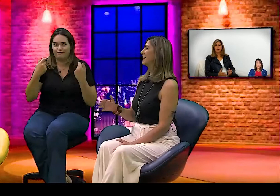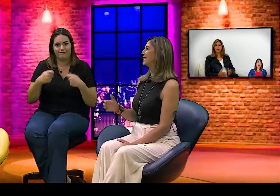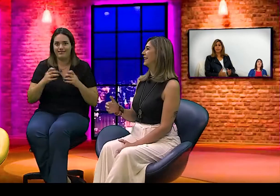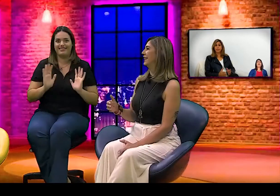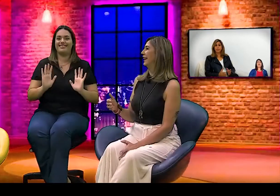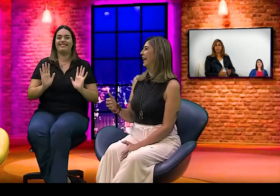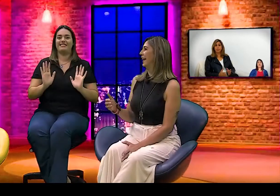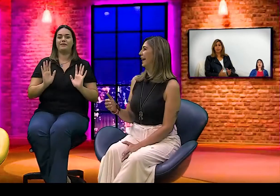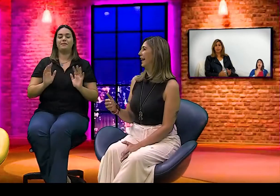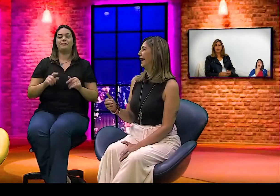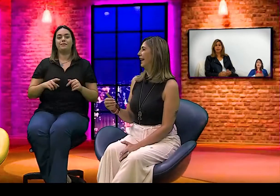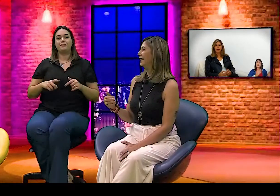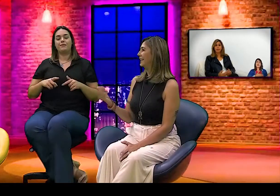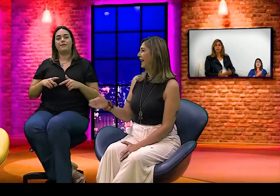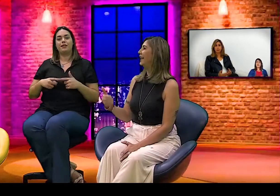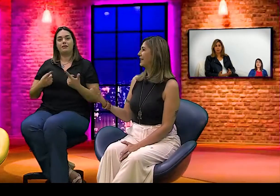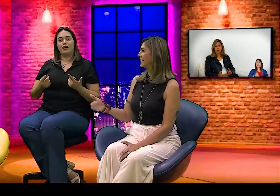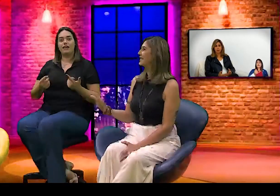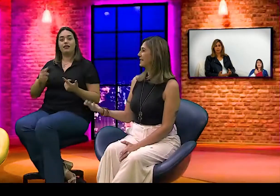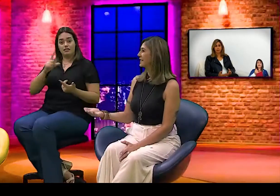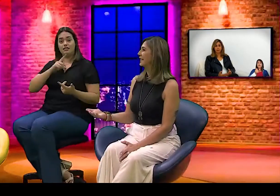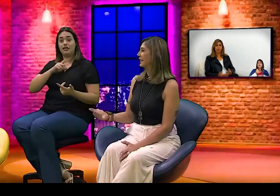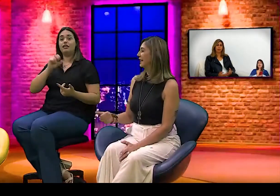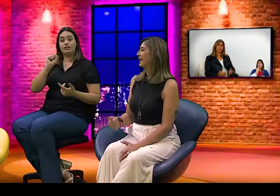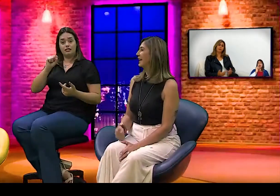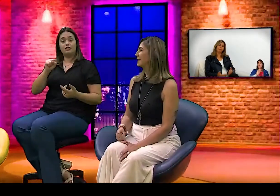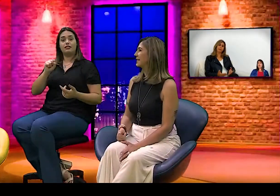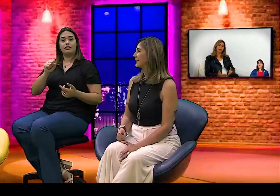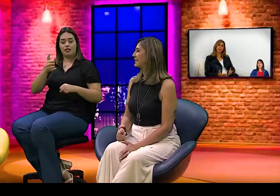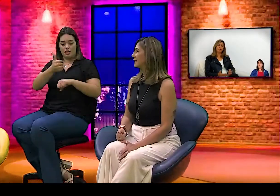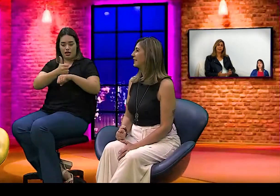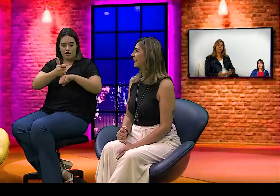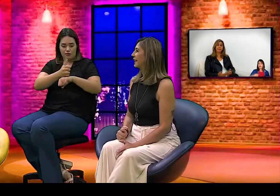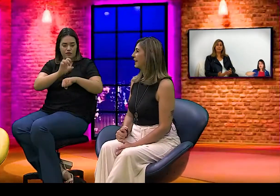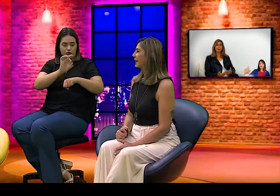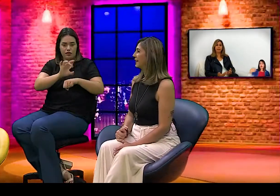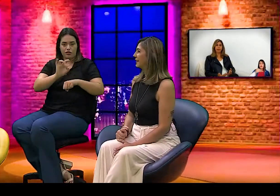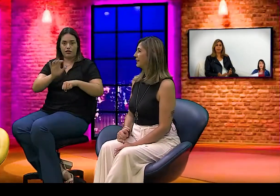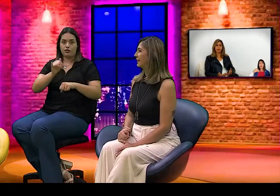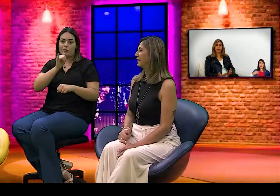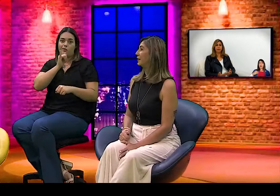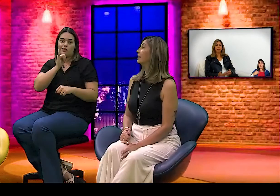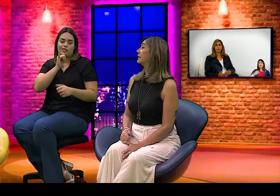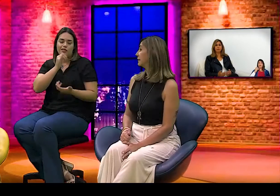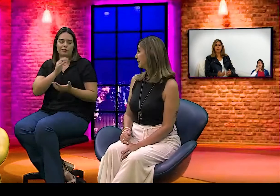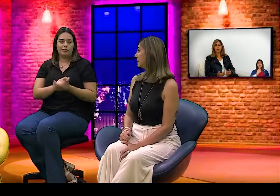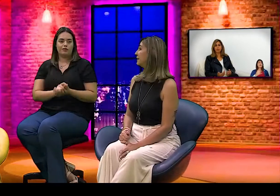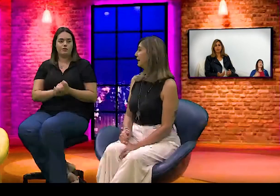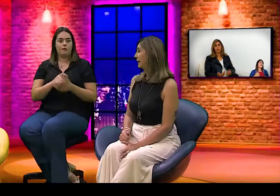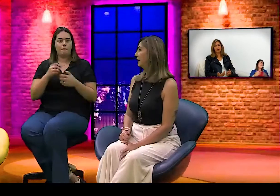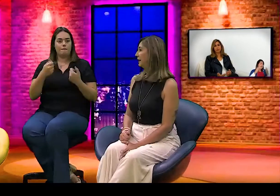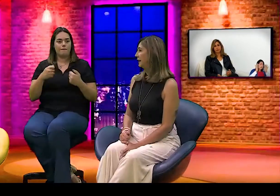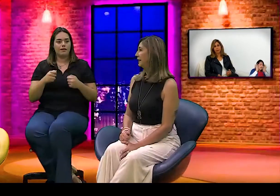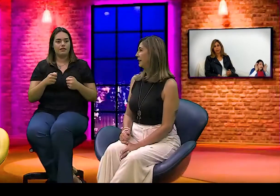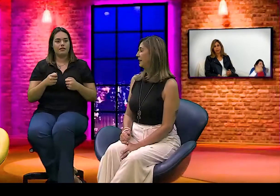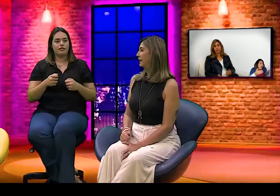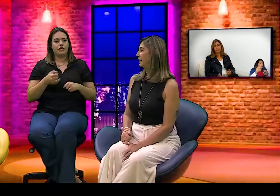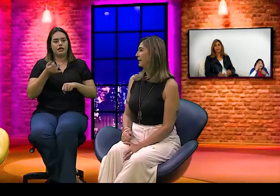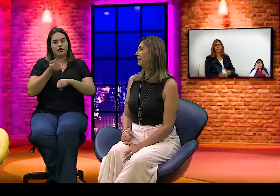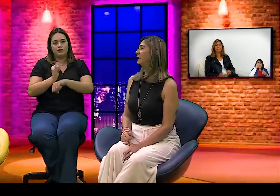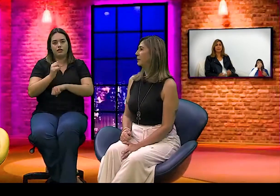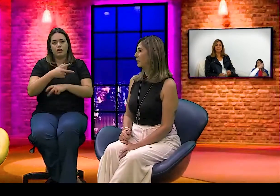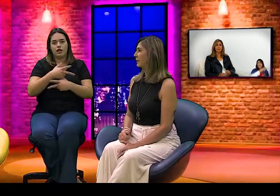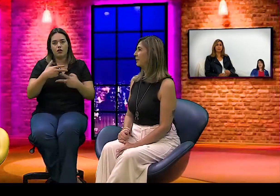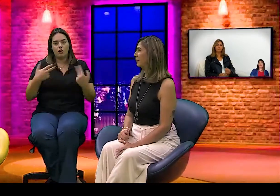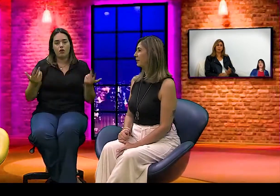né? Mas assim, tem essas... Uma profissão que exige mais criatividade. Sim. Precisa estar